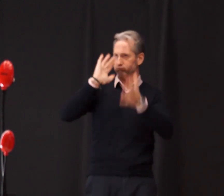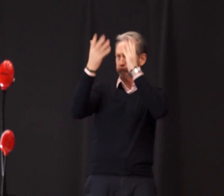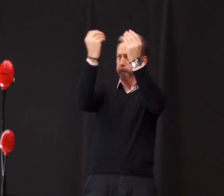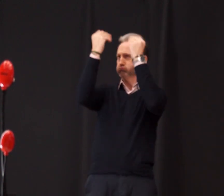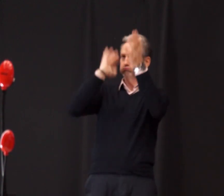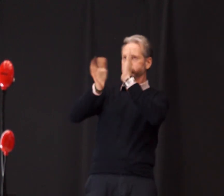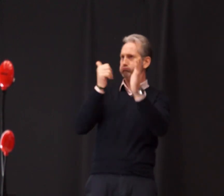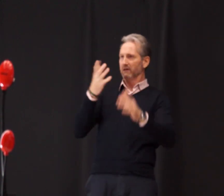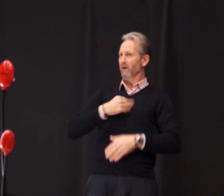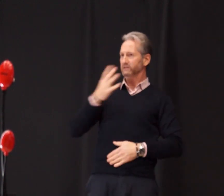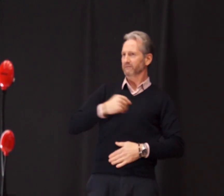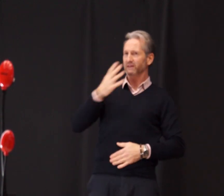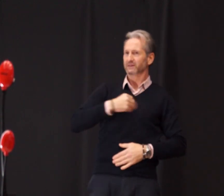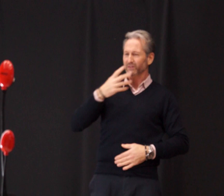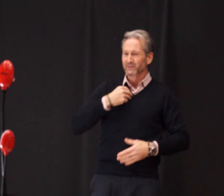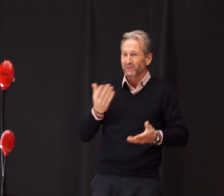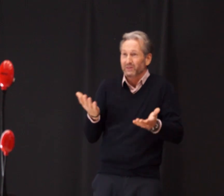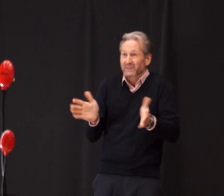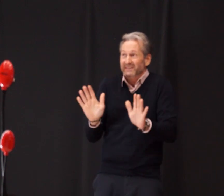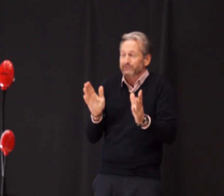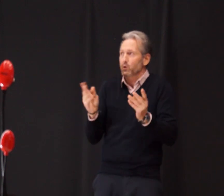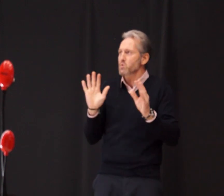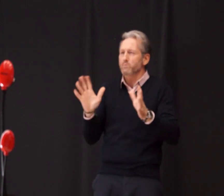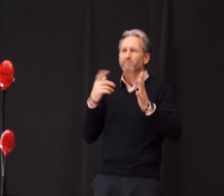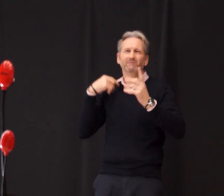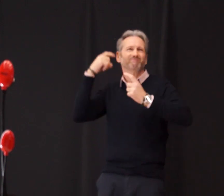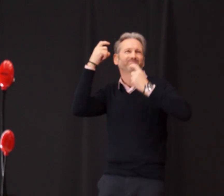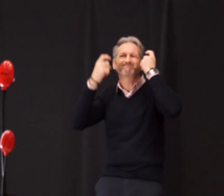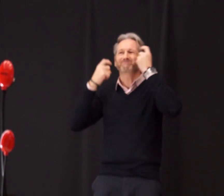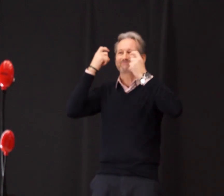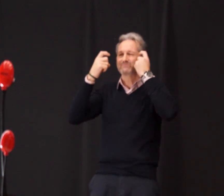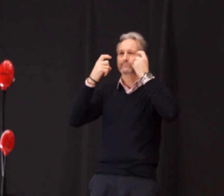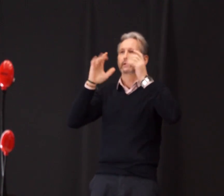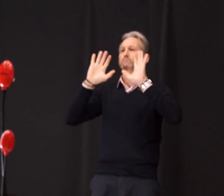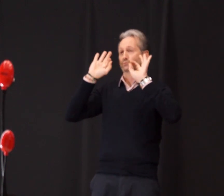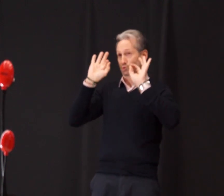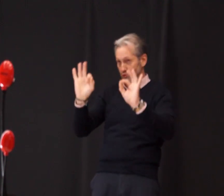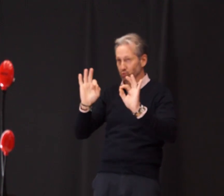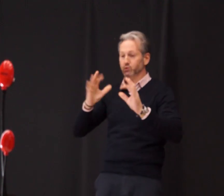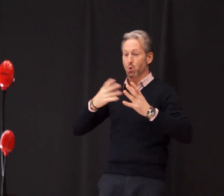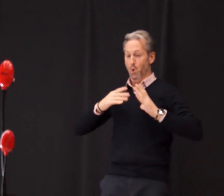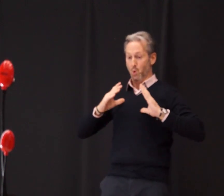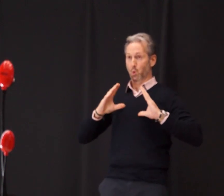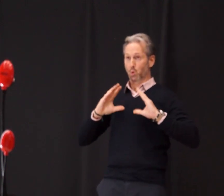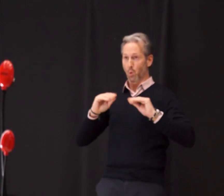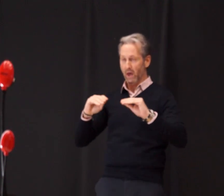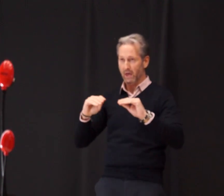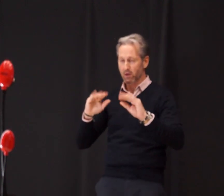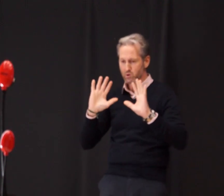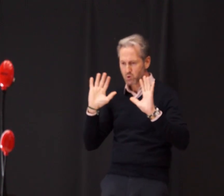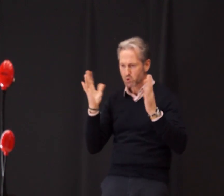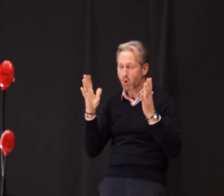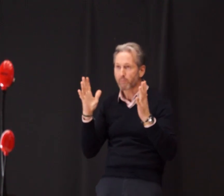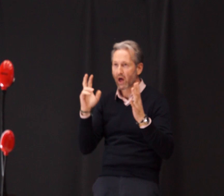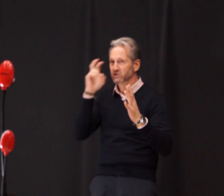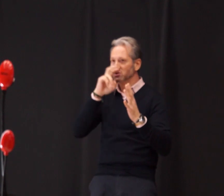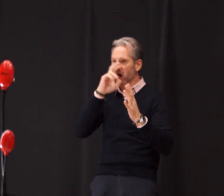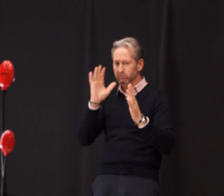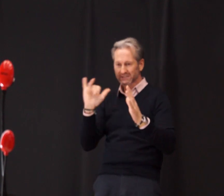sorte d'envahissement de la langue française sur la langue des signes. Moi, ma réflexion, c'était de faire en sorte de pouvoir un peu cloisonner et de